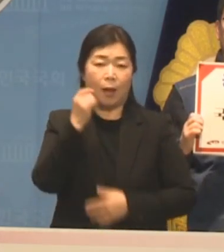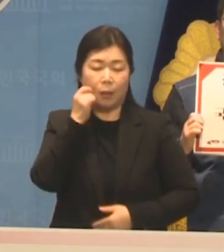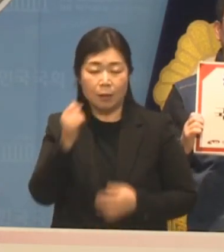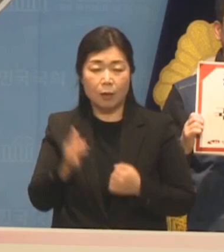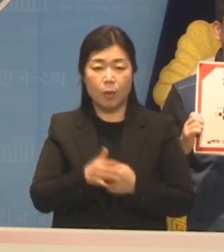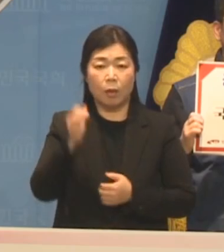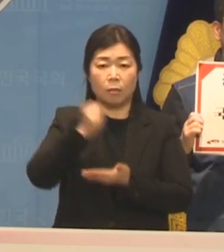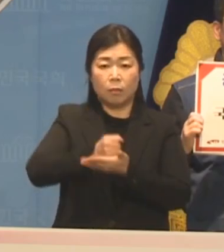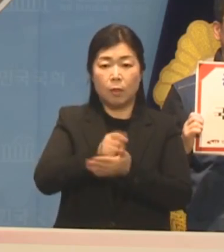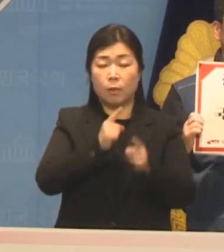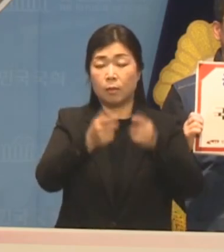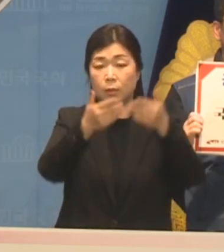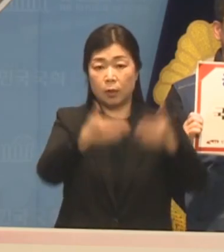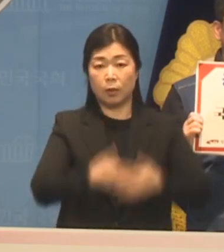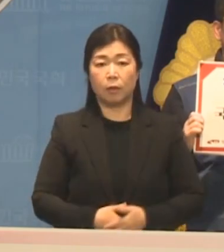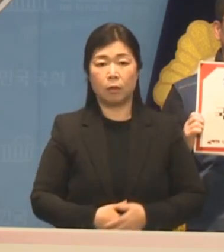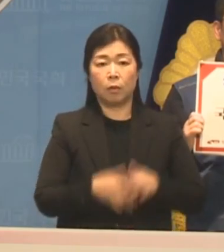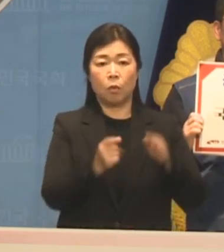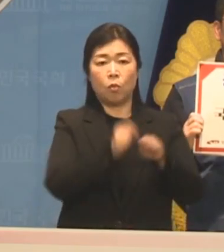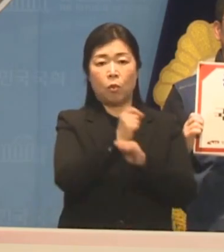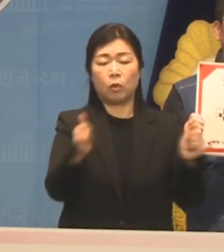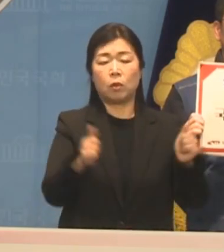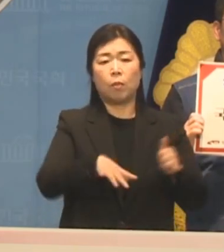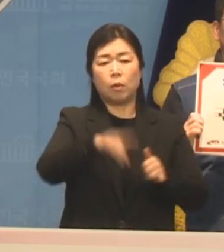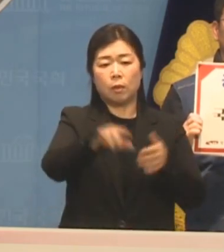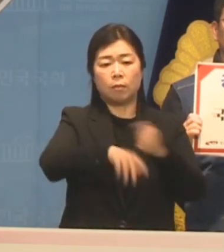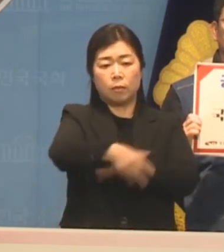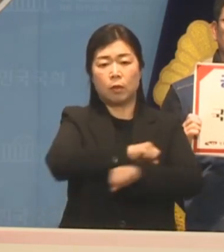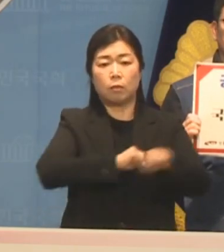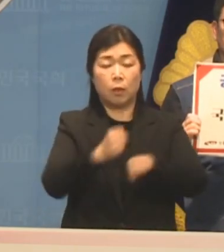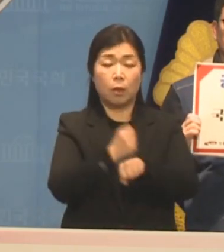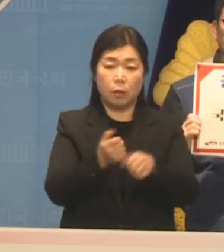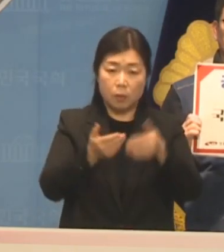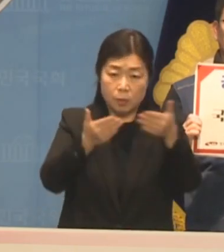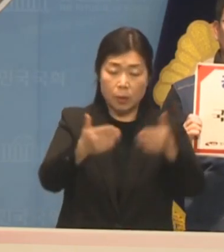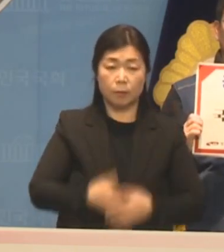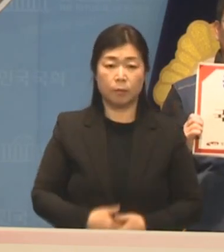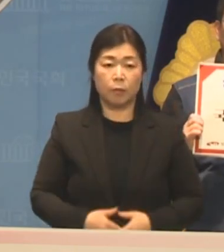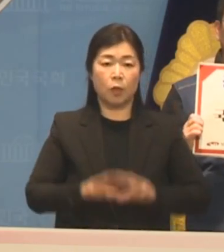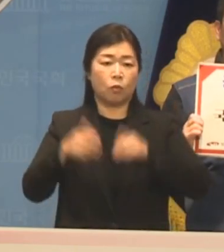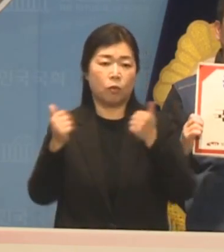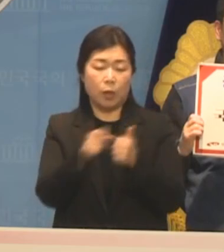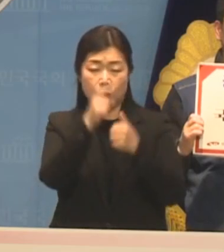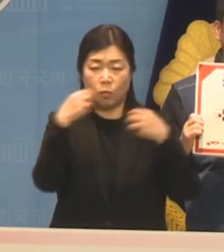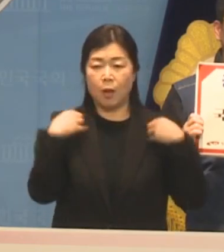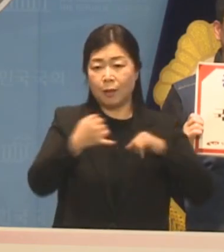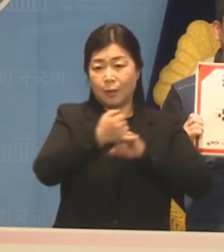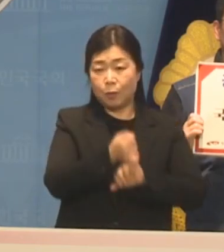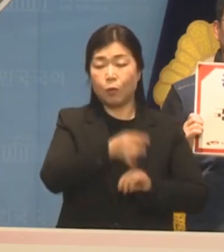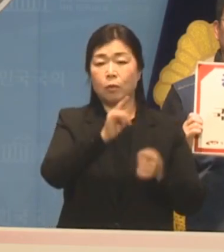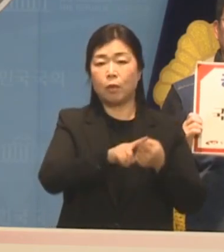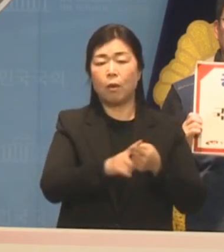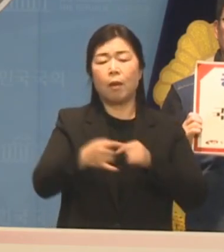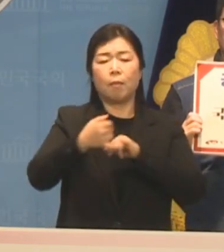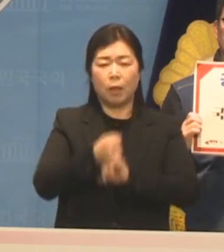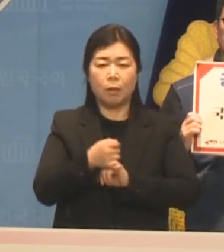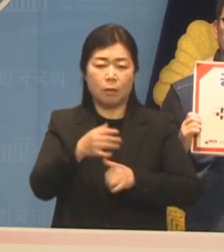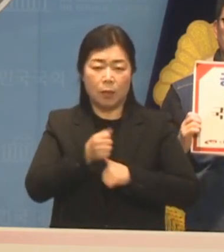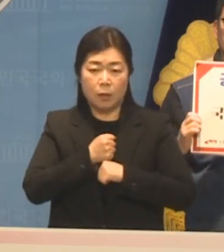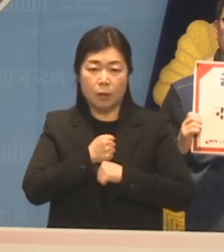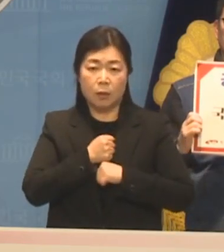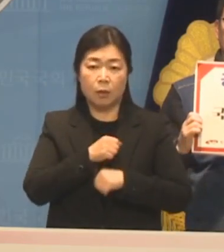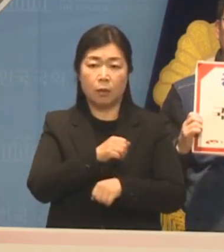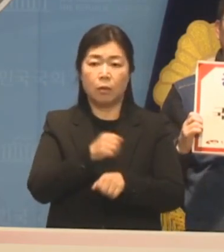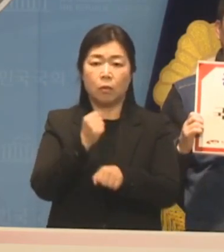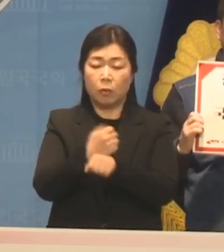호소드립니다. 공무원 노동자가 먼저 나서겠습니다. 국회와 그리고 정부가 약속한 것을 반드시